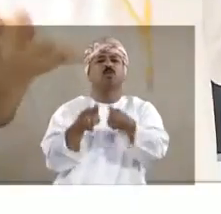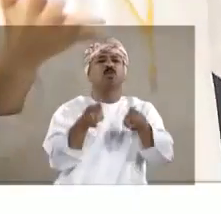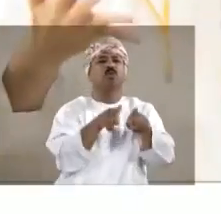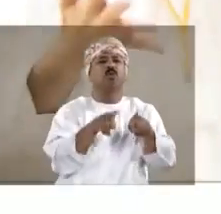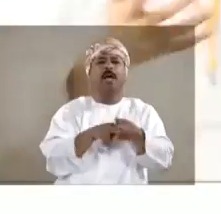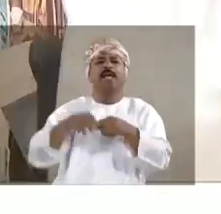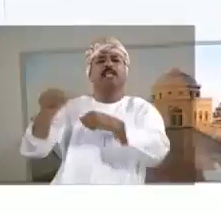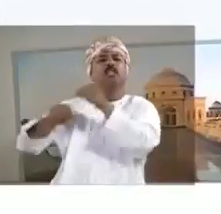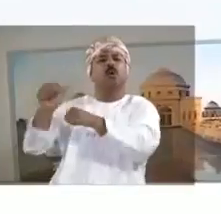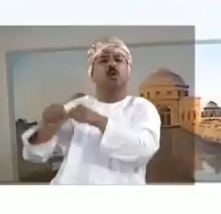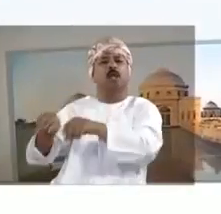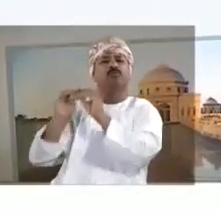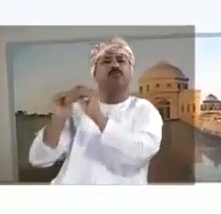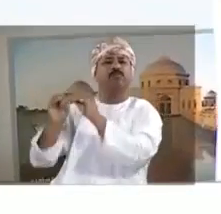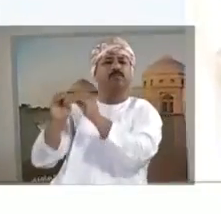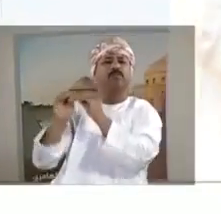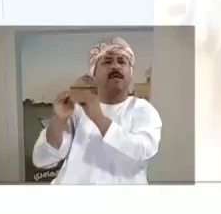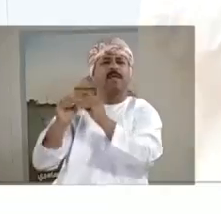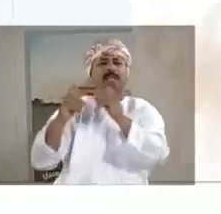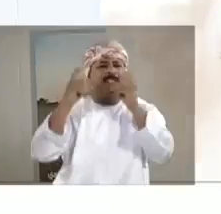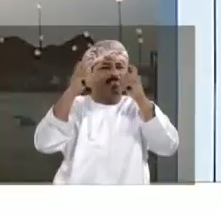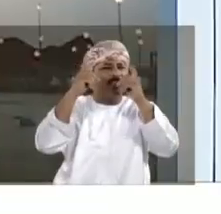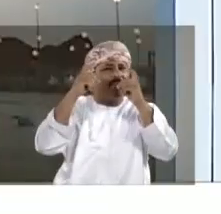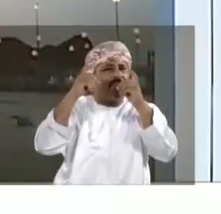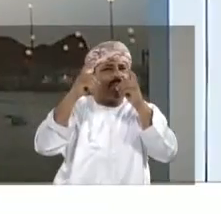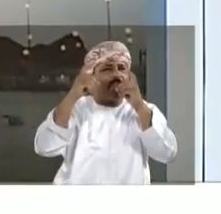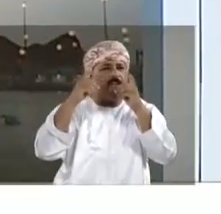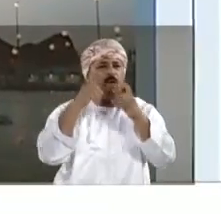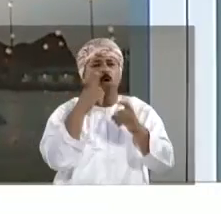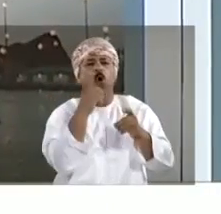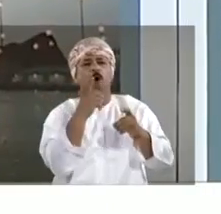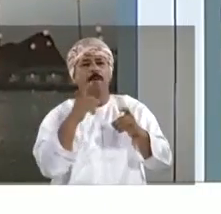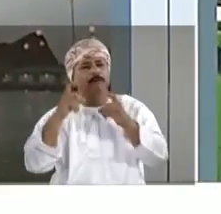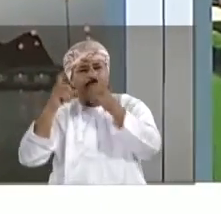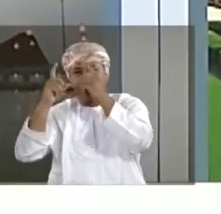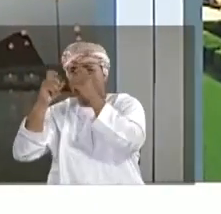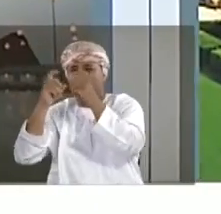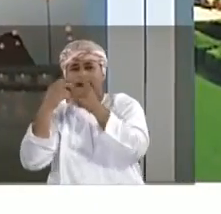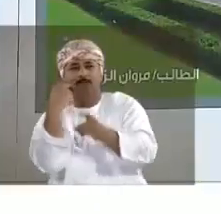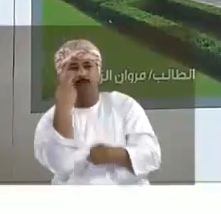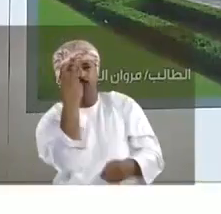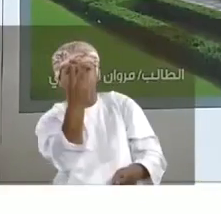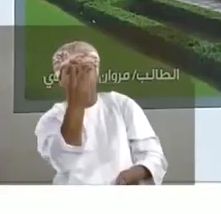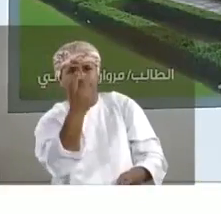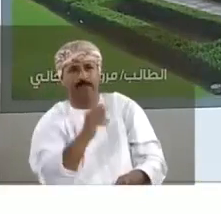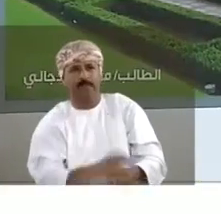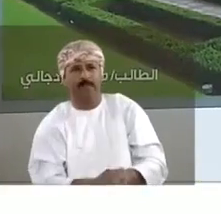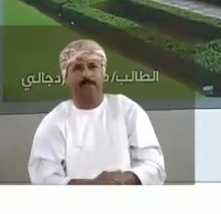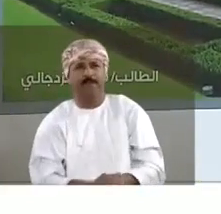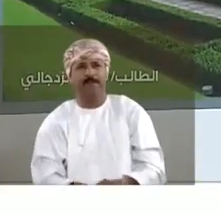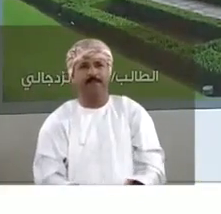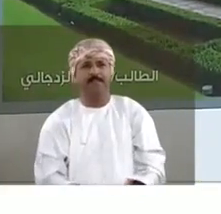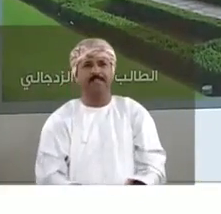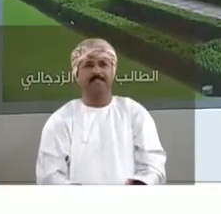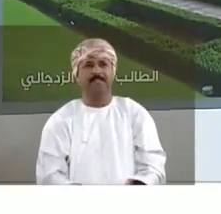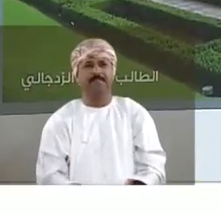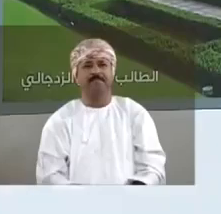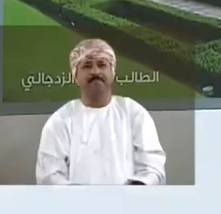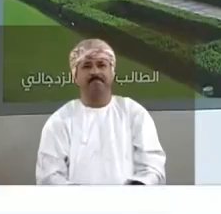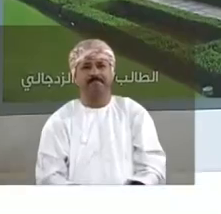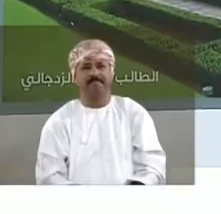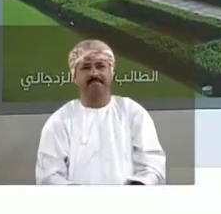لدورة تدريبية في مجال التصوير الضوئي وأبدعوا ما تشاهدون. سابقا لم